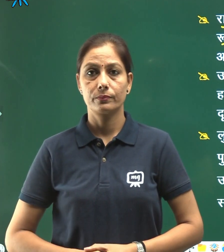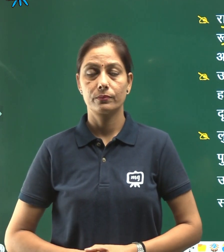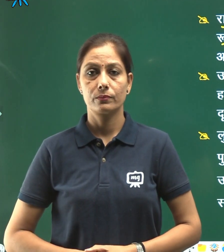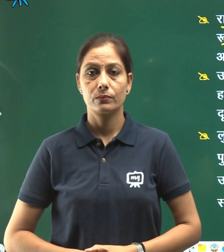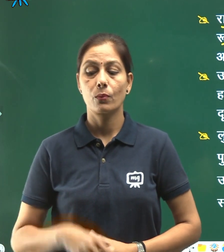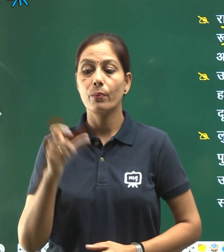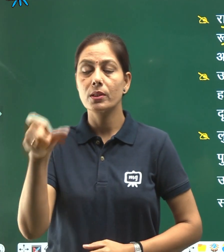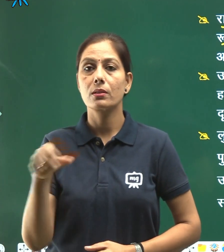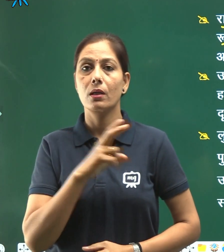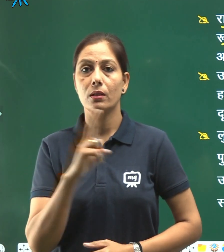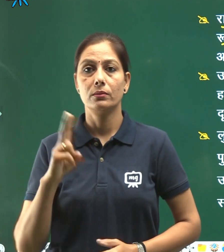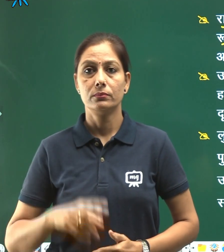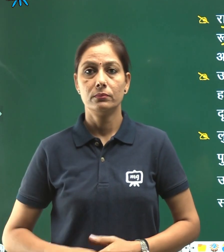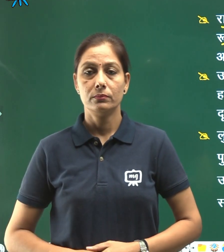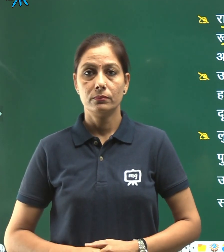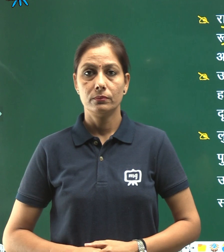लुट्टन सिंह को